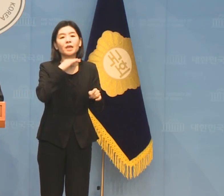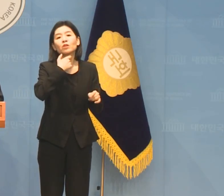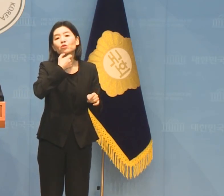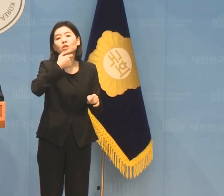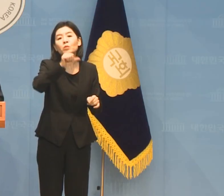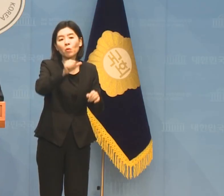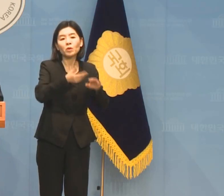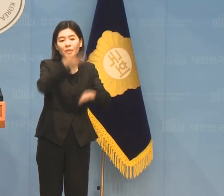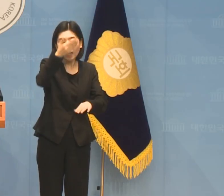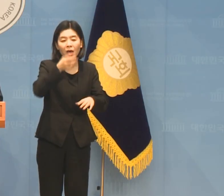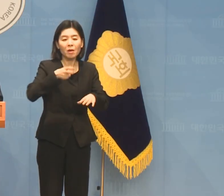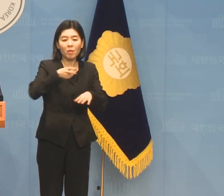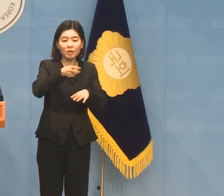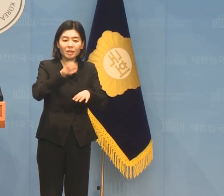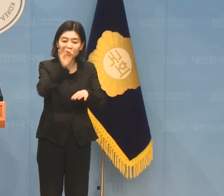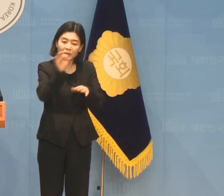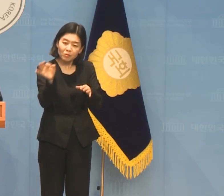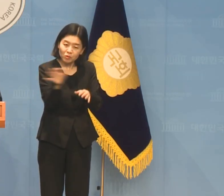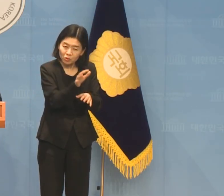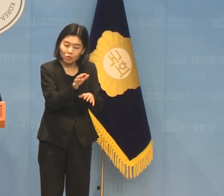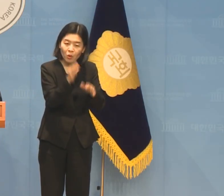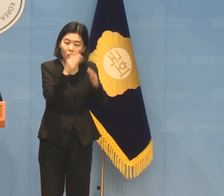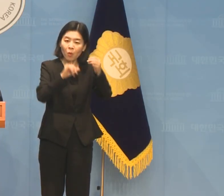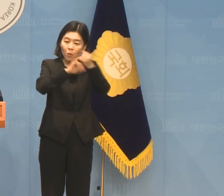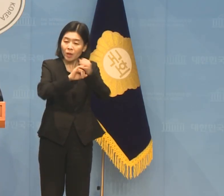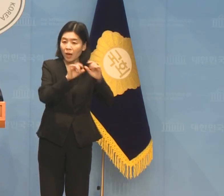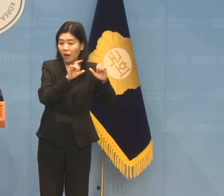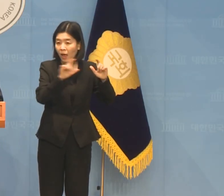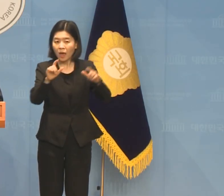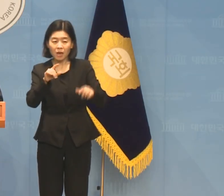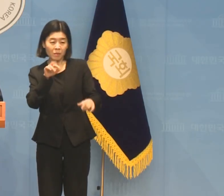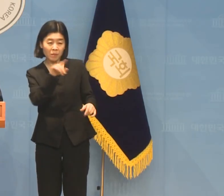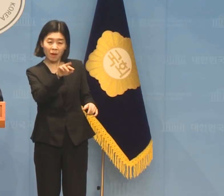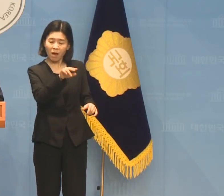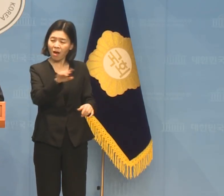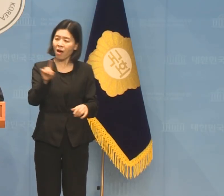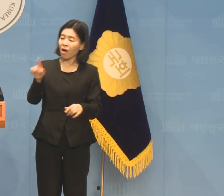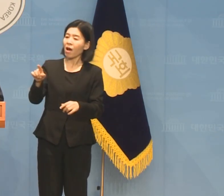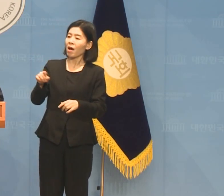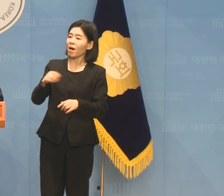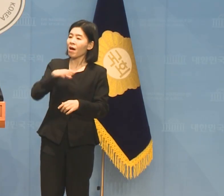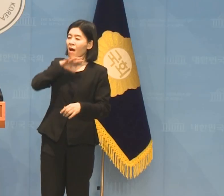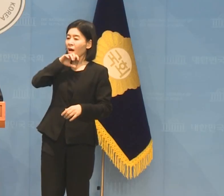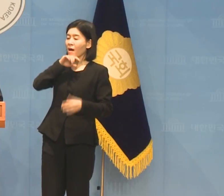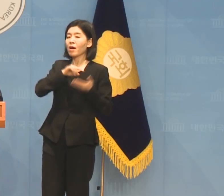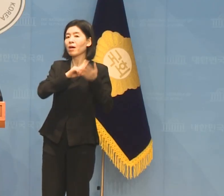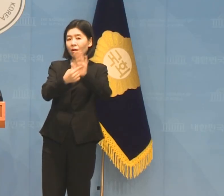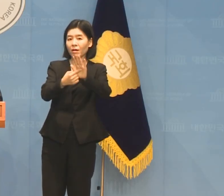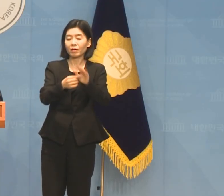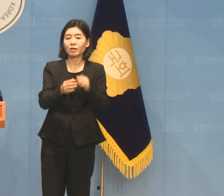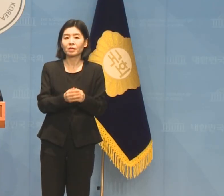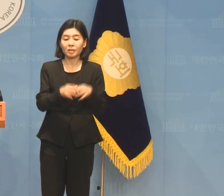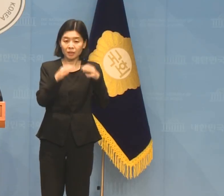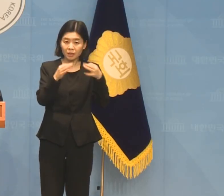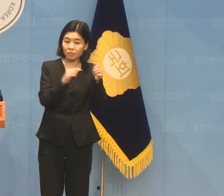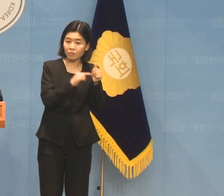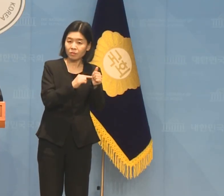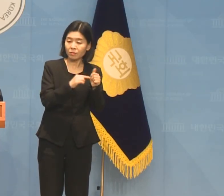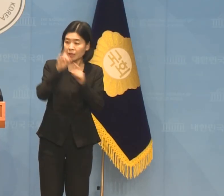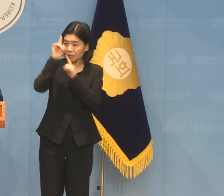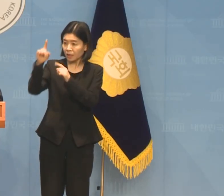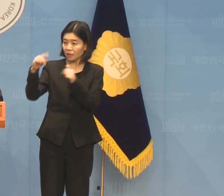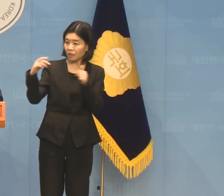김 후보는 얼토당토하는 비판이라며 강하게 반발했습니다. 김 후보는 이준석 후보의 지적이